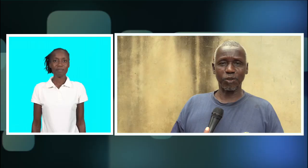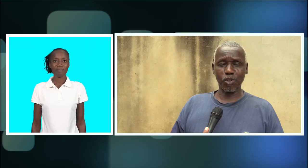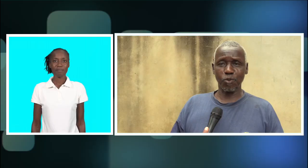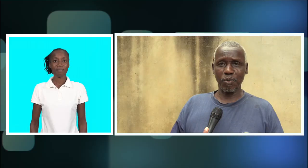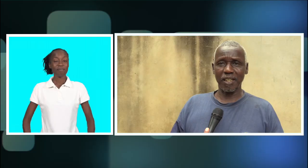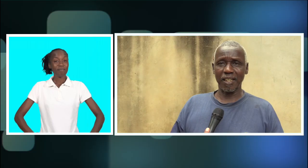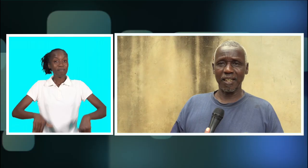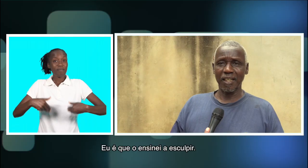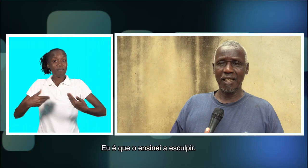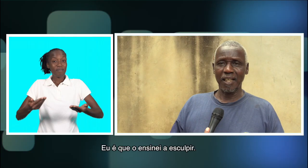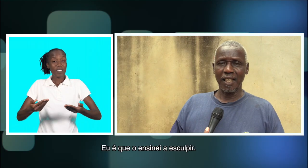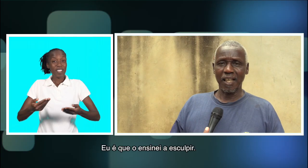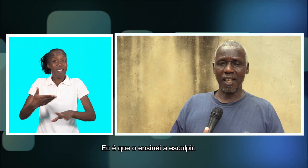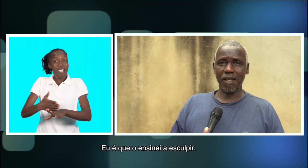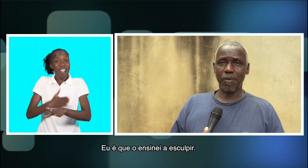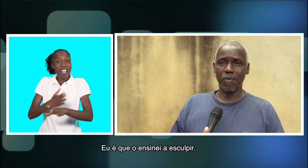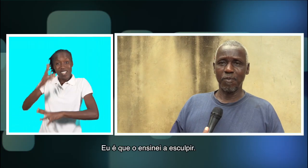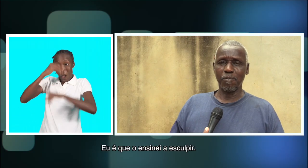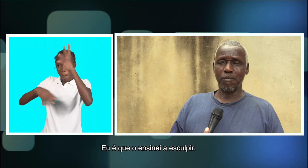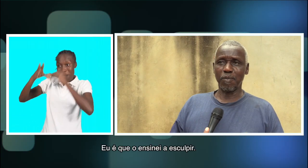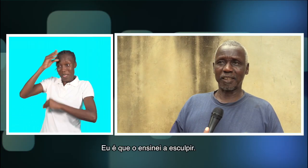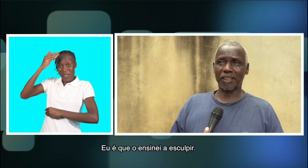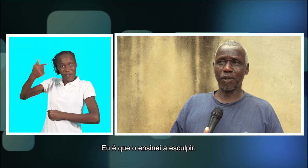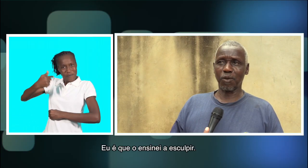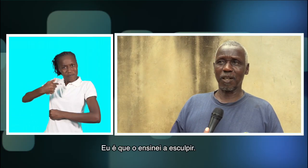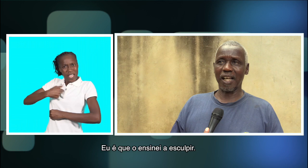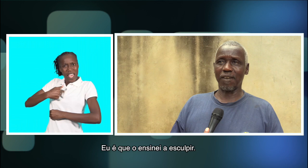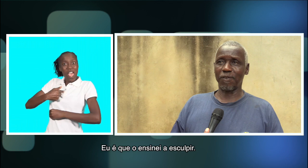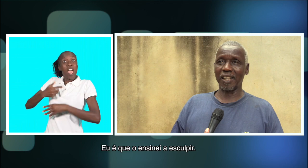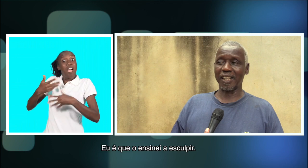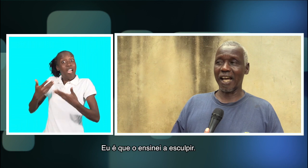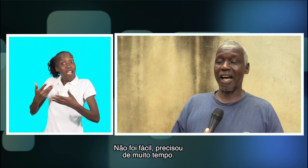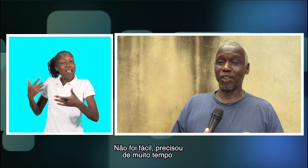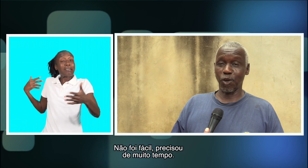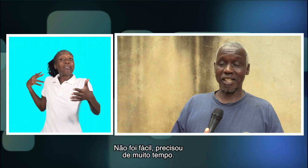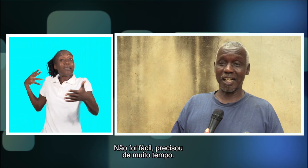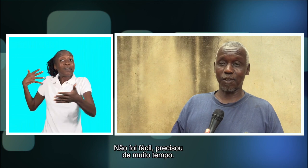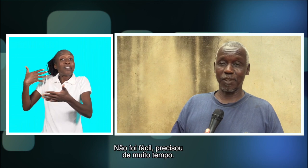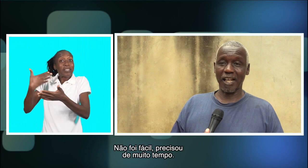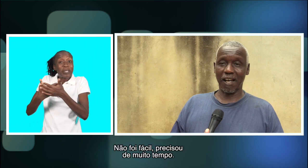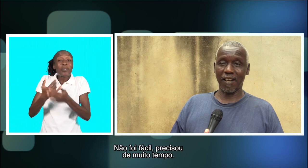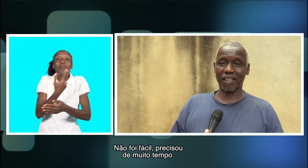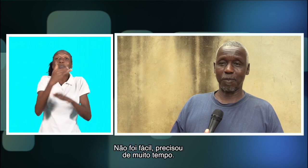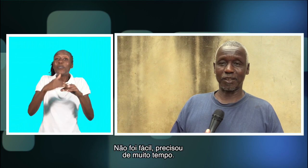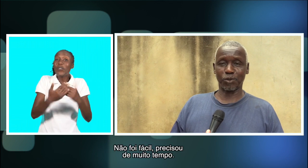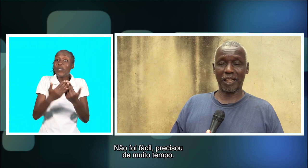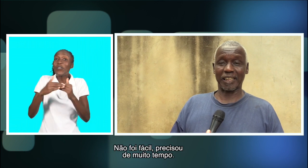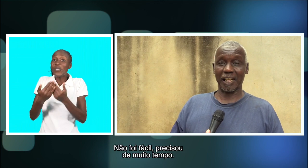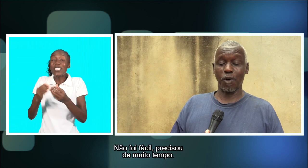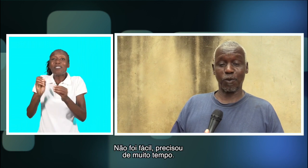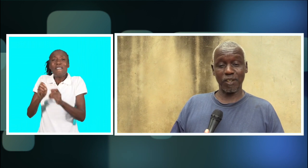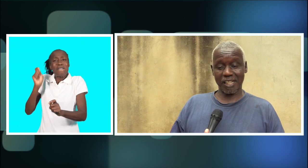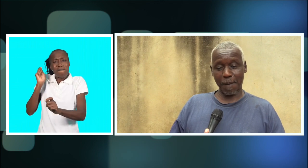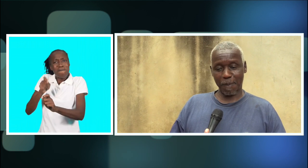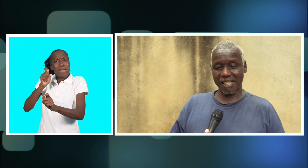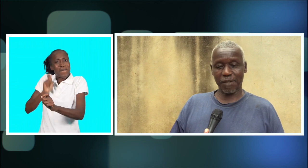Eu a conheci a escupir. Não foi fácil. Precisou de muito tempo.